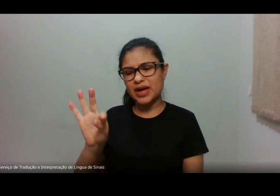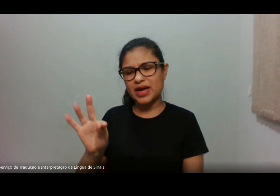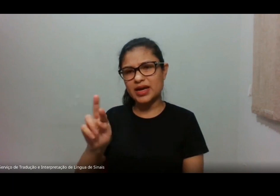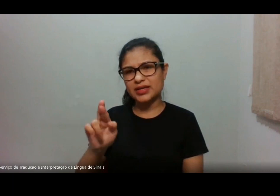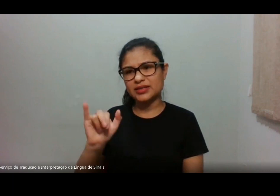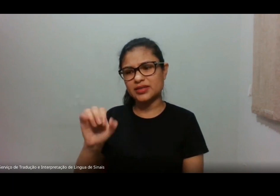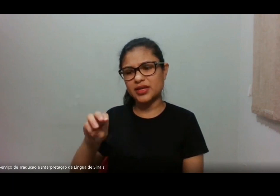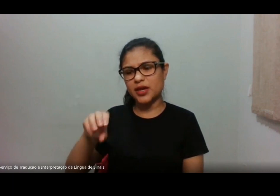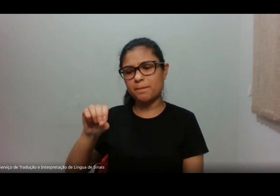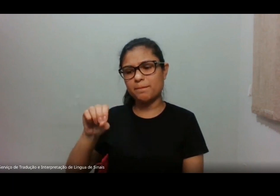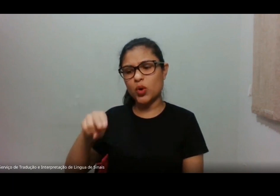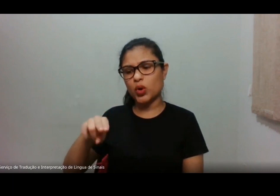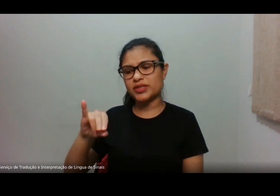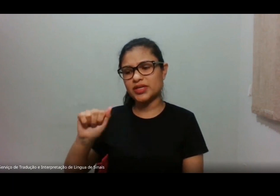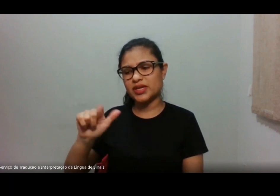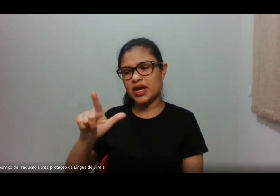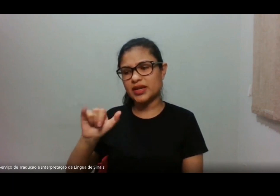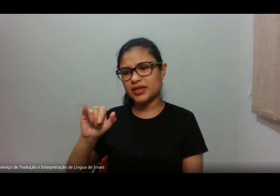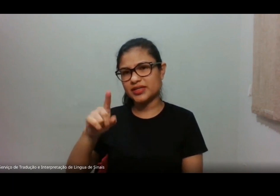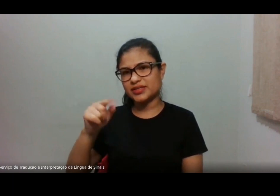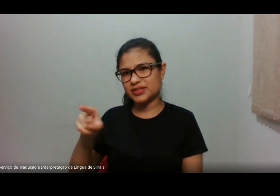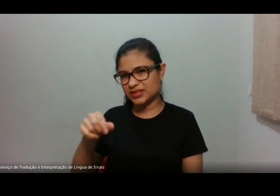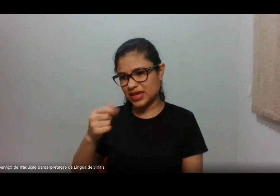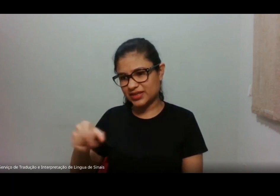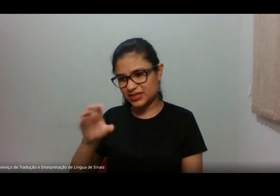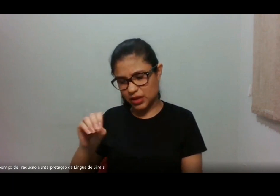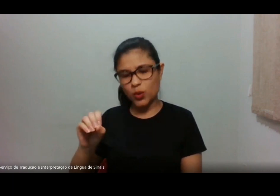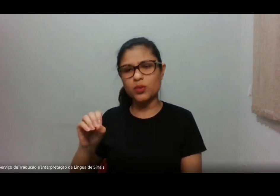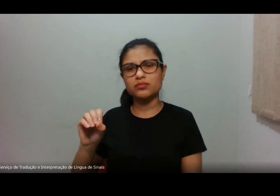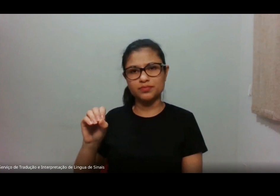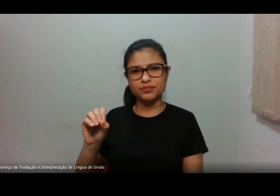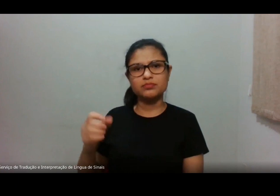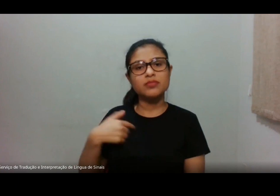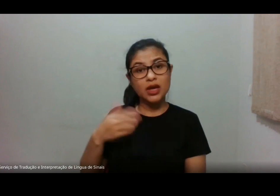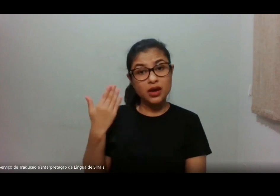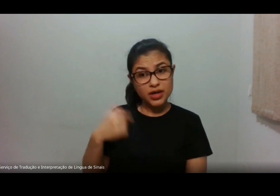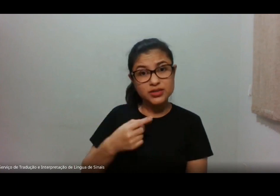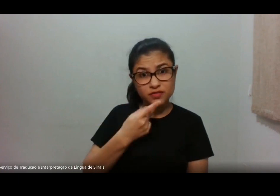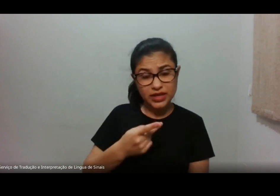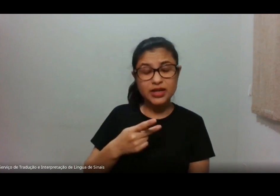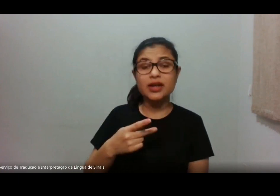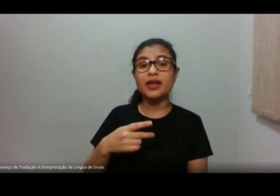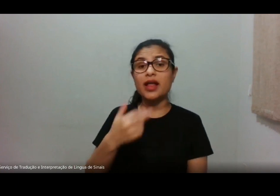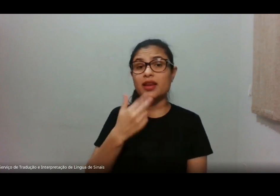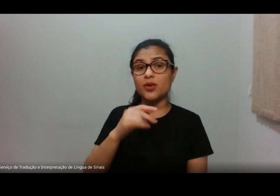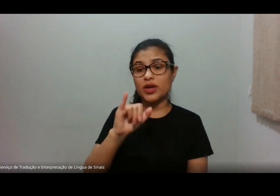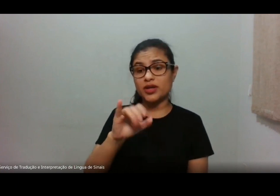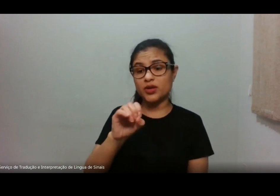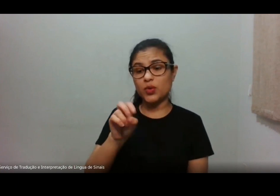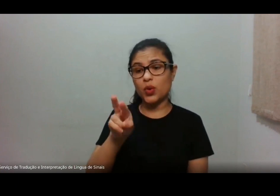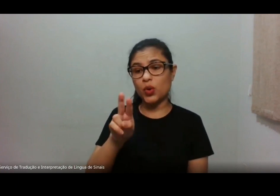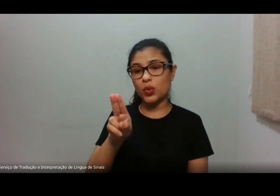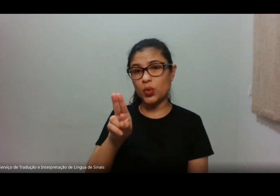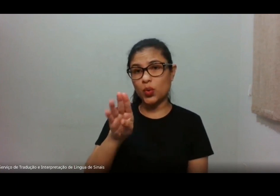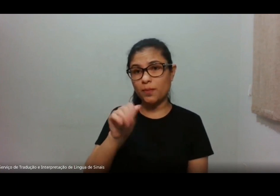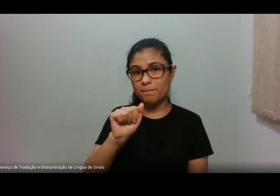patrimonialização. Eu falei para vocês da declaração do Yorubá enquanto patrimônio imaterial do Estado do Rio de Janeiro. Eu falei que não